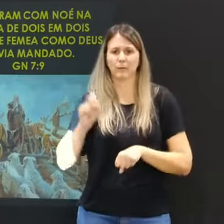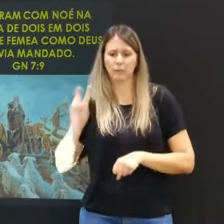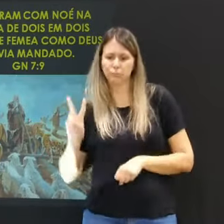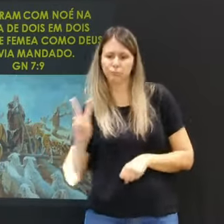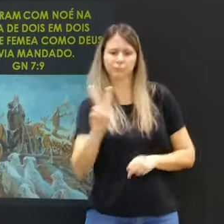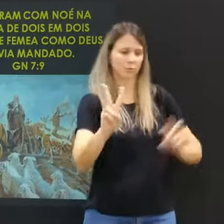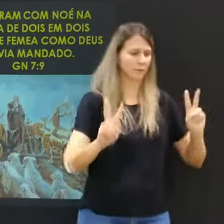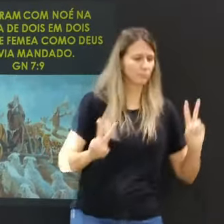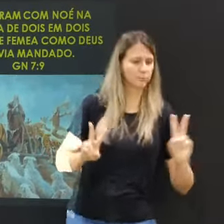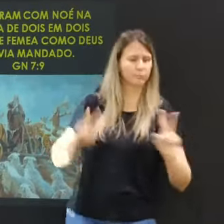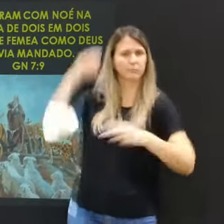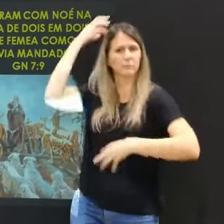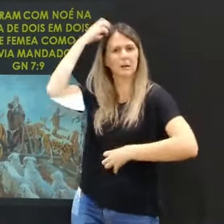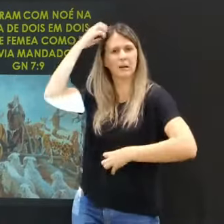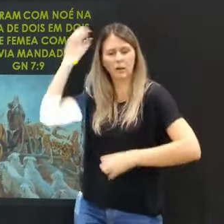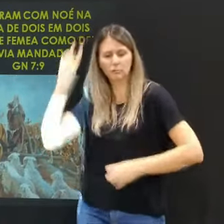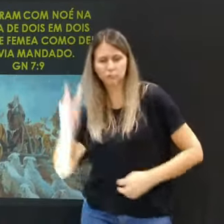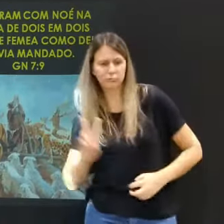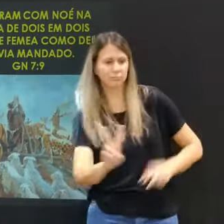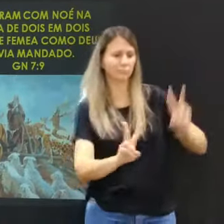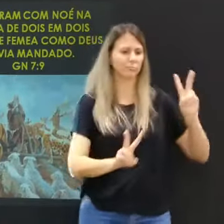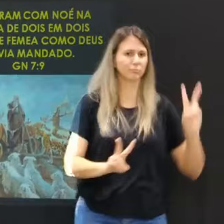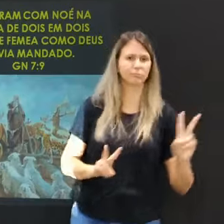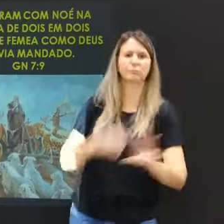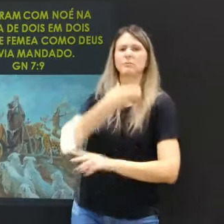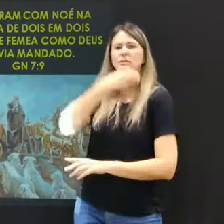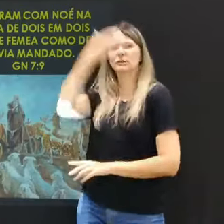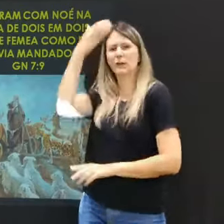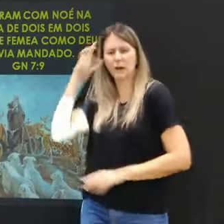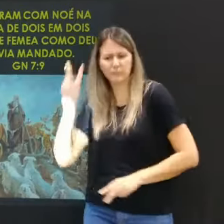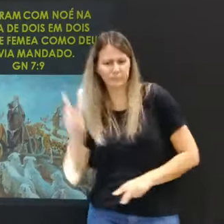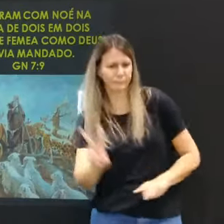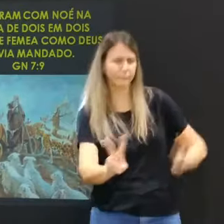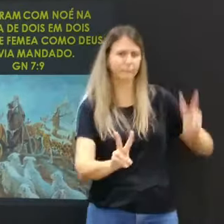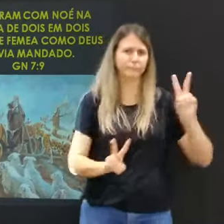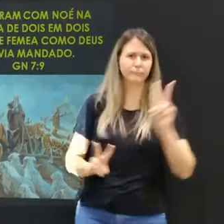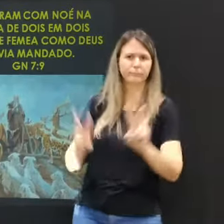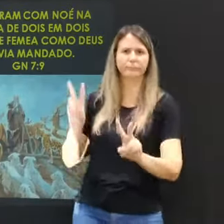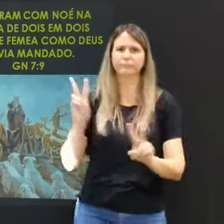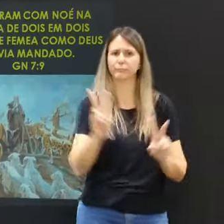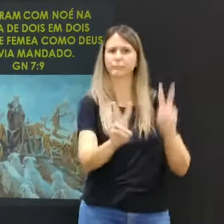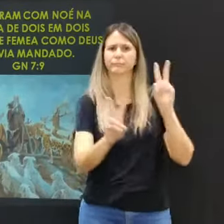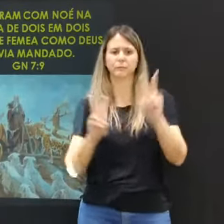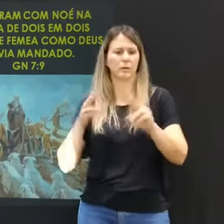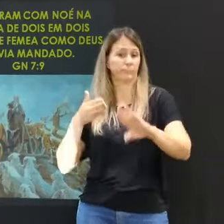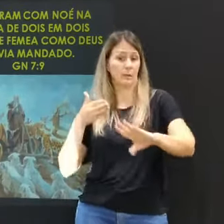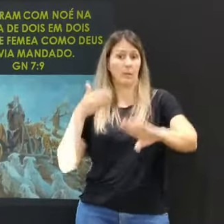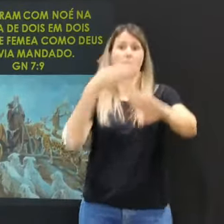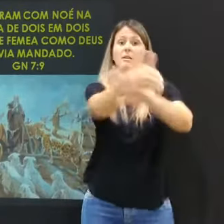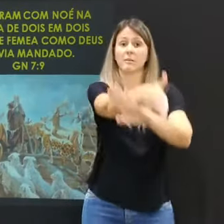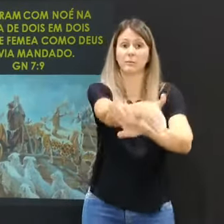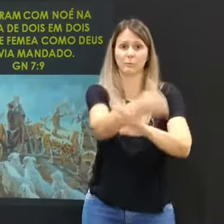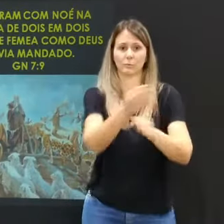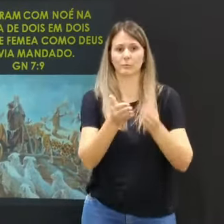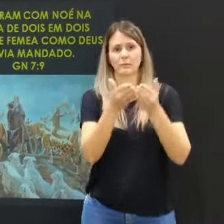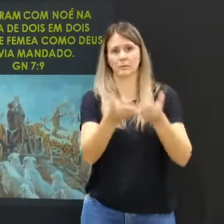a fêmea, de 2 em 2. O macaco e a fêmea, né? A girafa vinha de 2 em 2. E eles entraram na